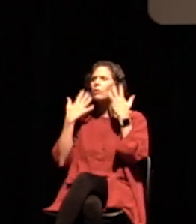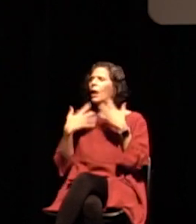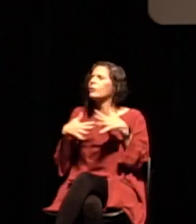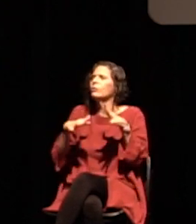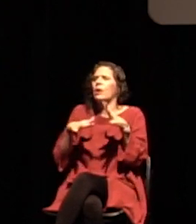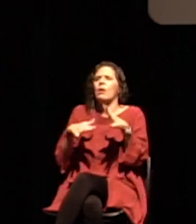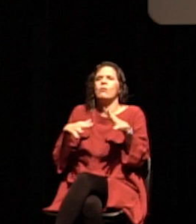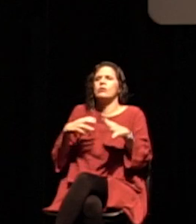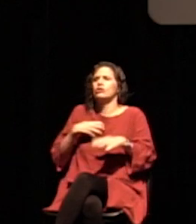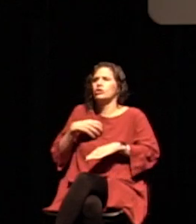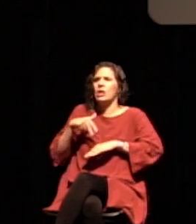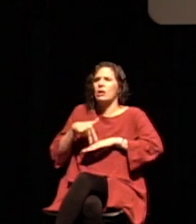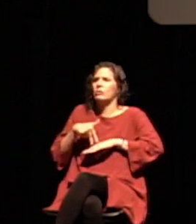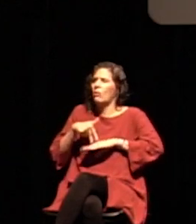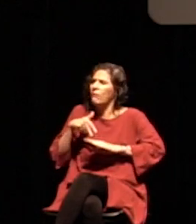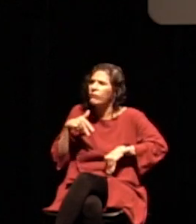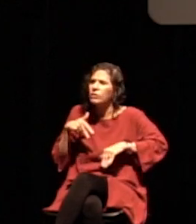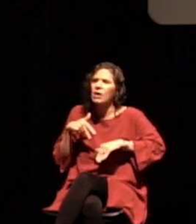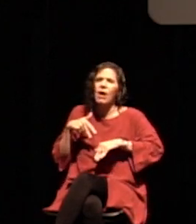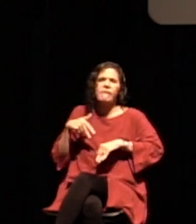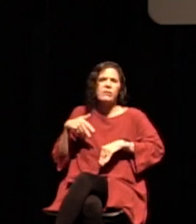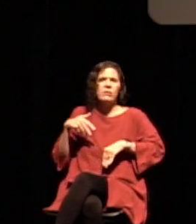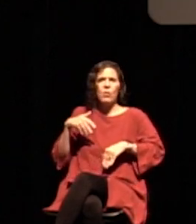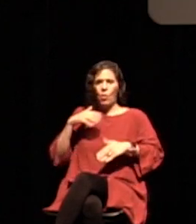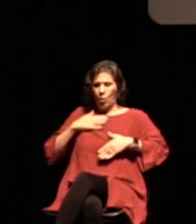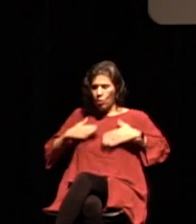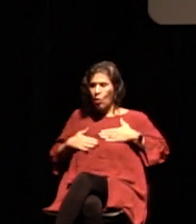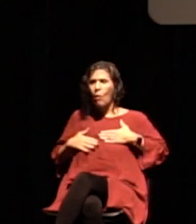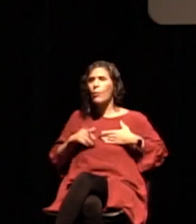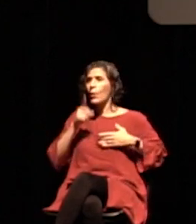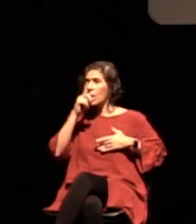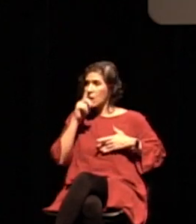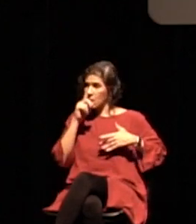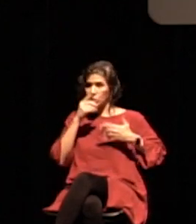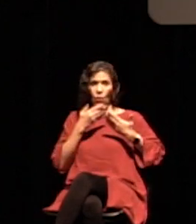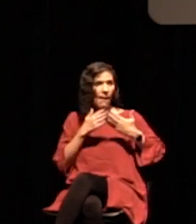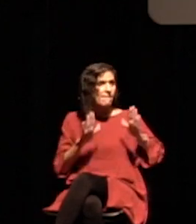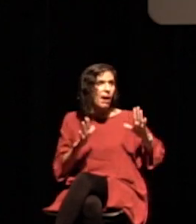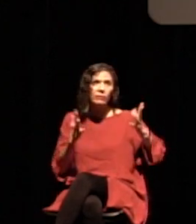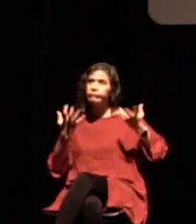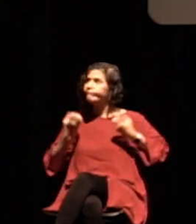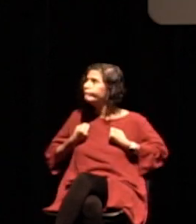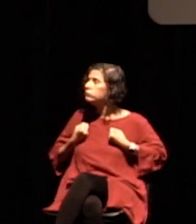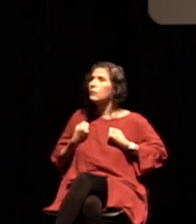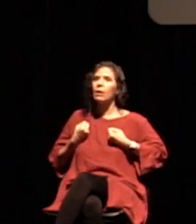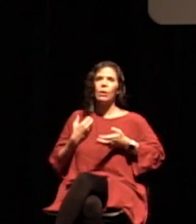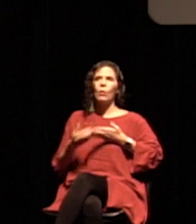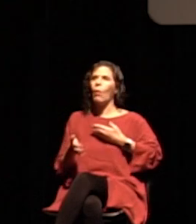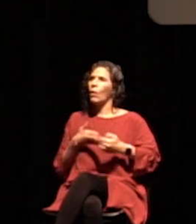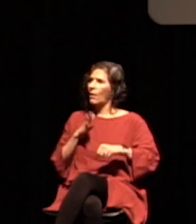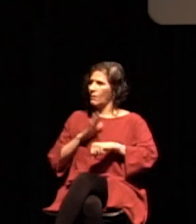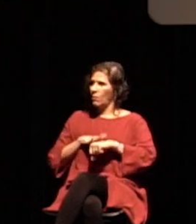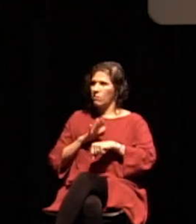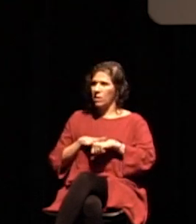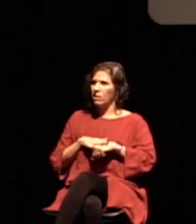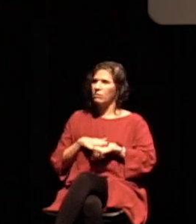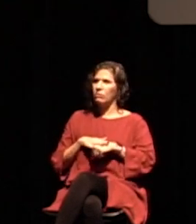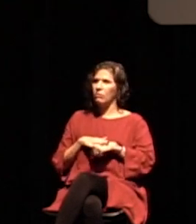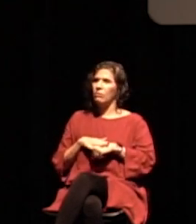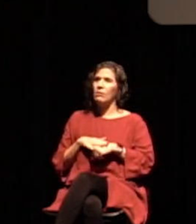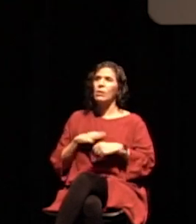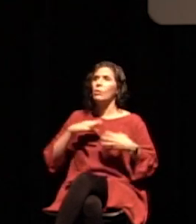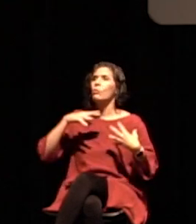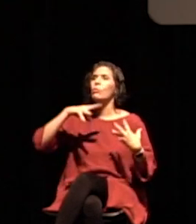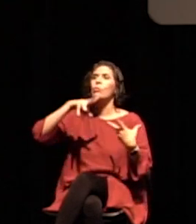vulnerabilidade, na sua dimensão responsiva, o corpo como algo que está sempre aberto para muitos mundos, né? E muitos mundos